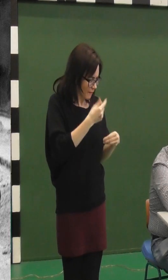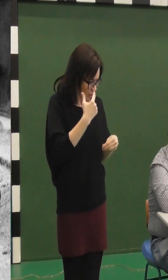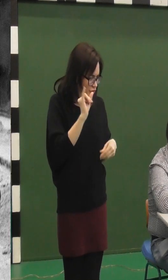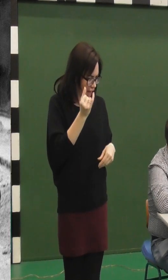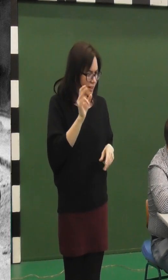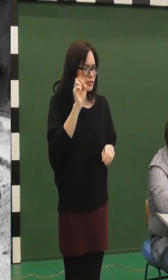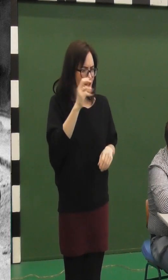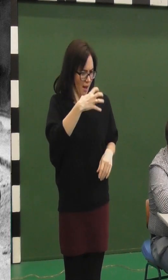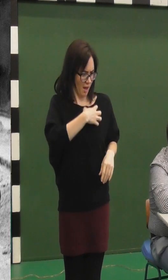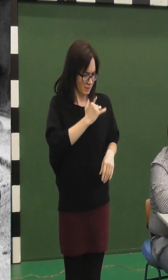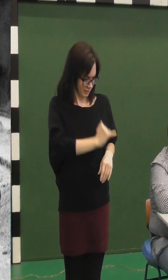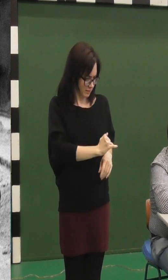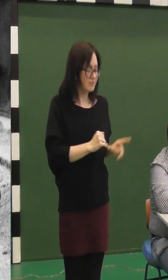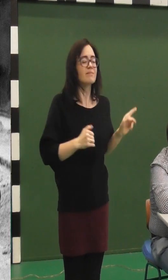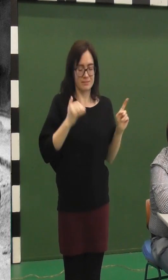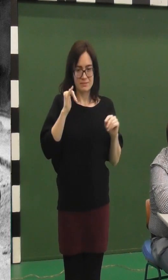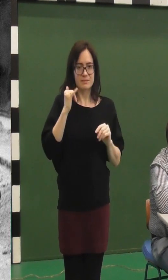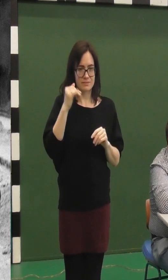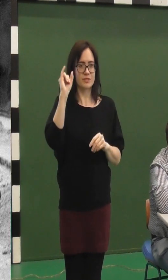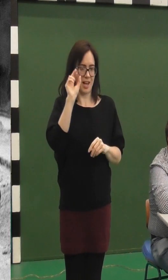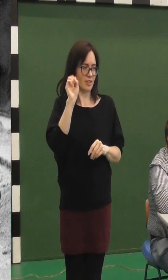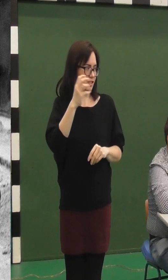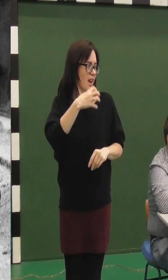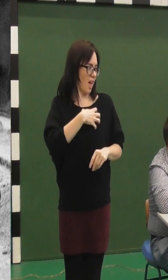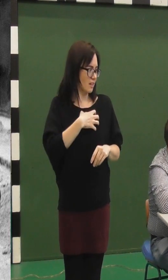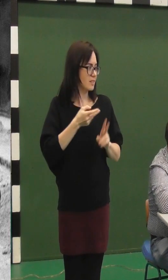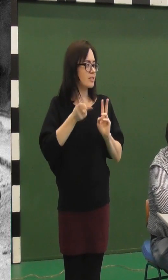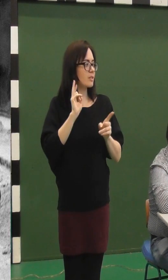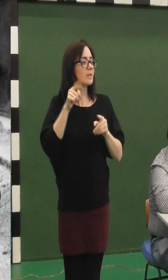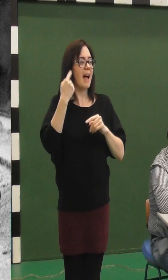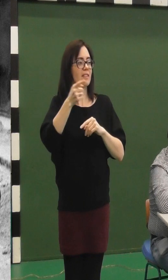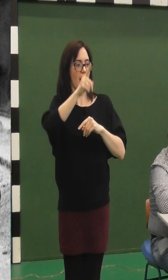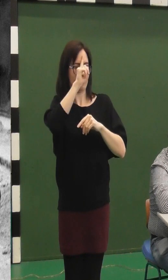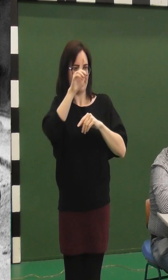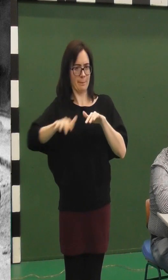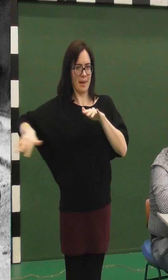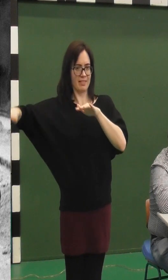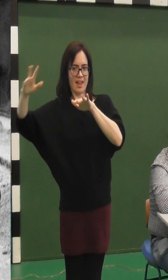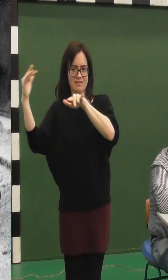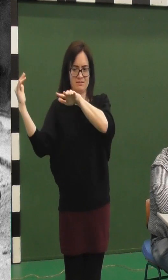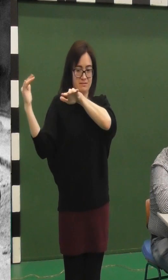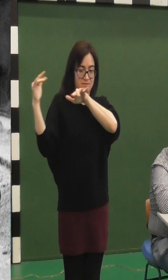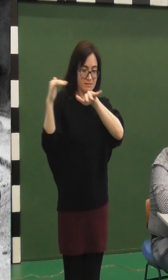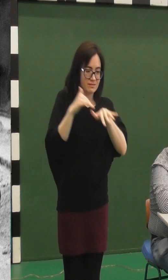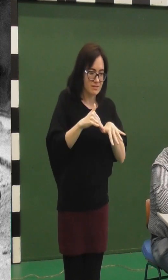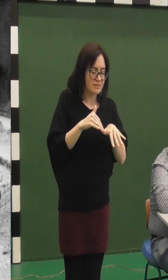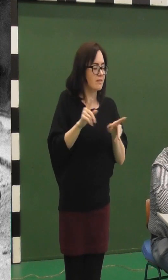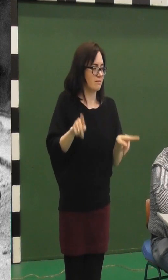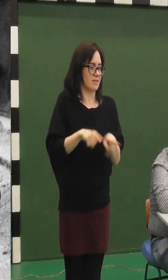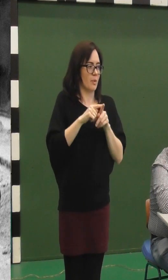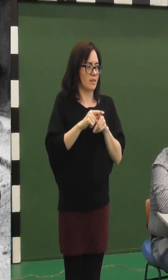sárga csillagot is. Ahogyan bejöttek a németek, már kellett kezdeni viselni a